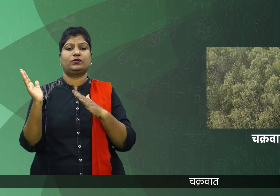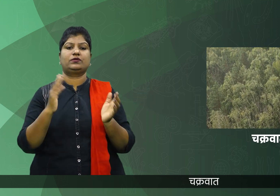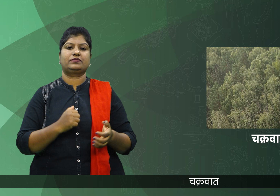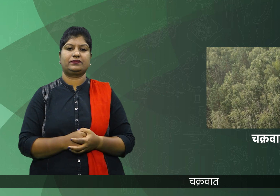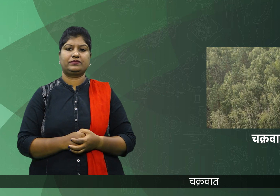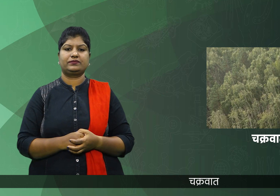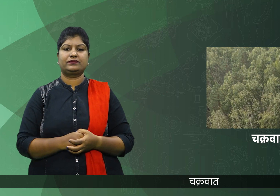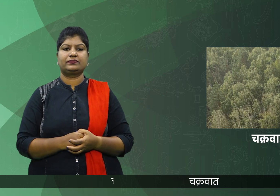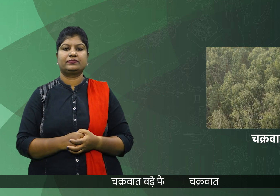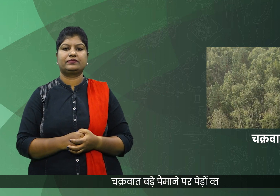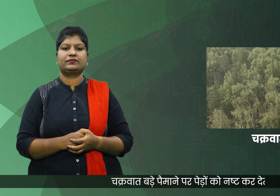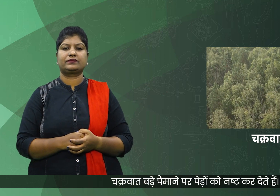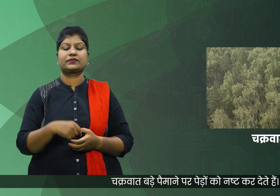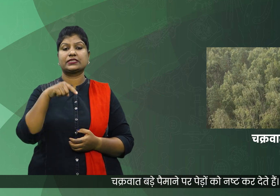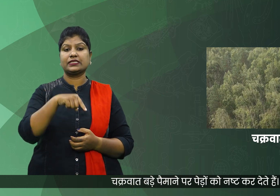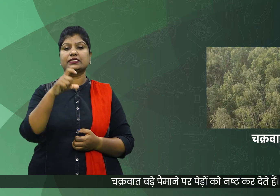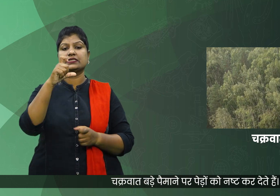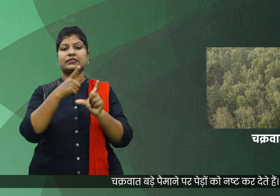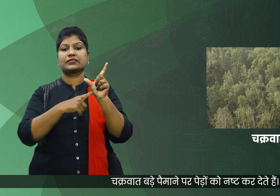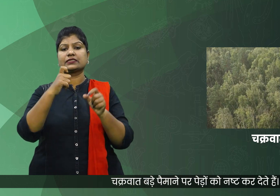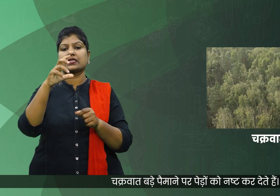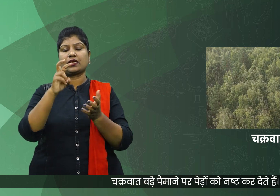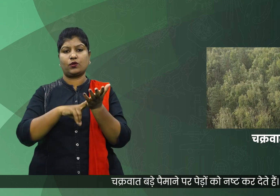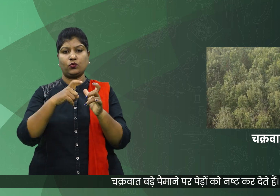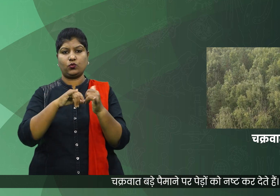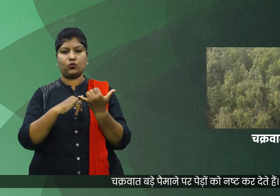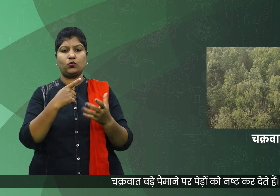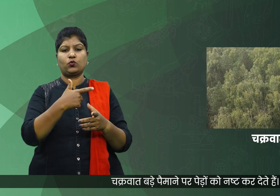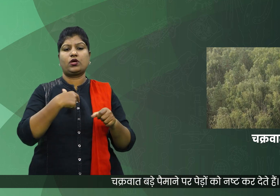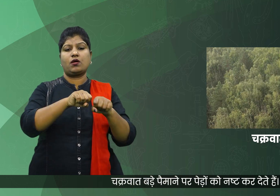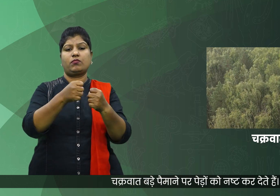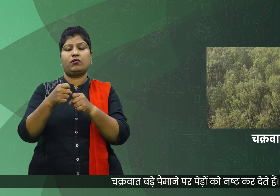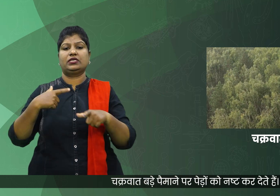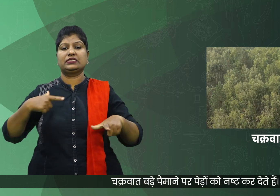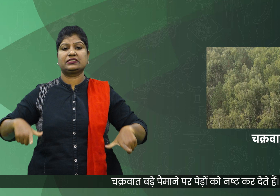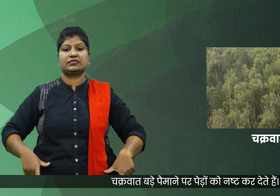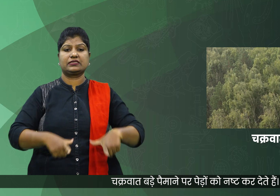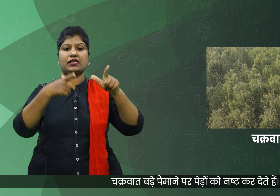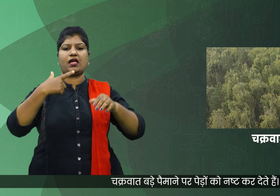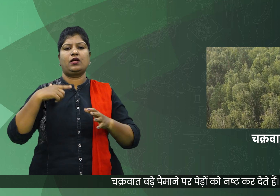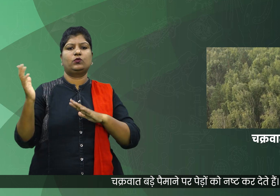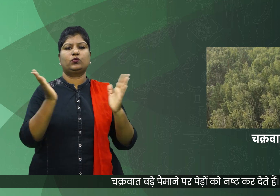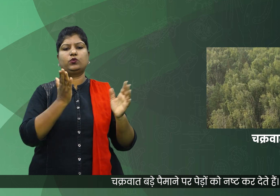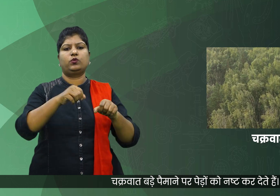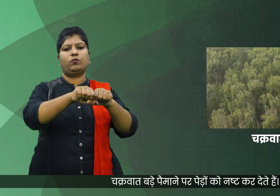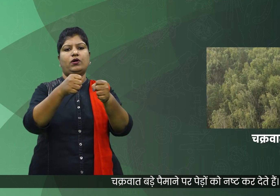चक्रवाद बड़े पैमाने पर पेड़ों को नश्ठ कर देते है।